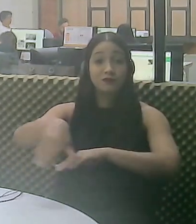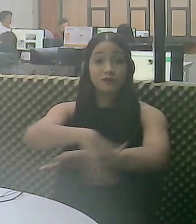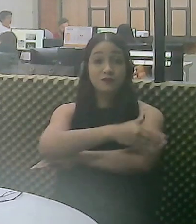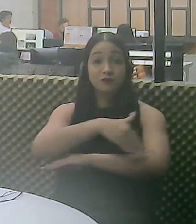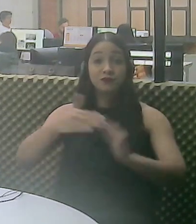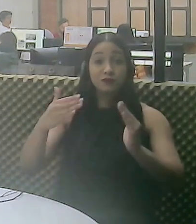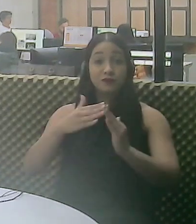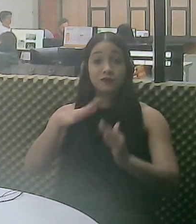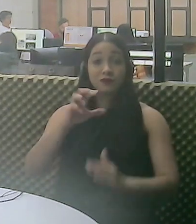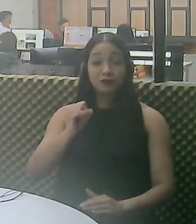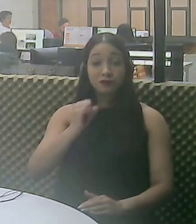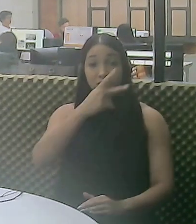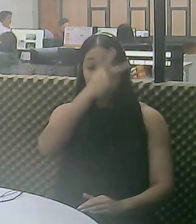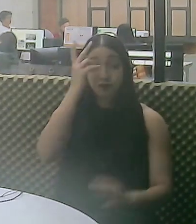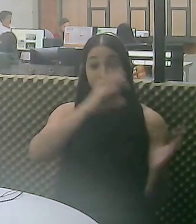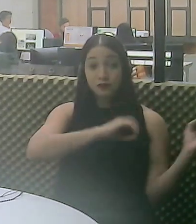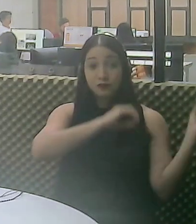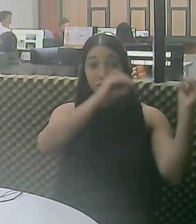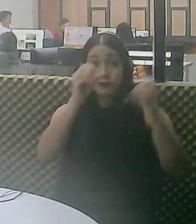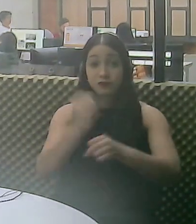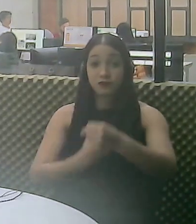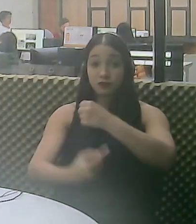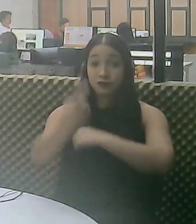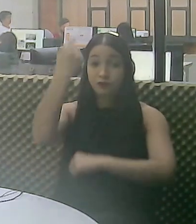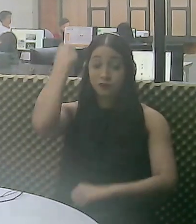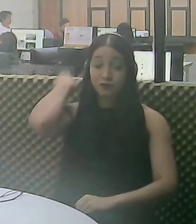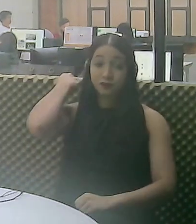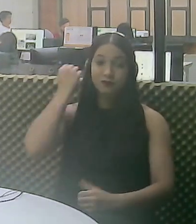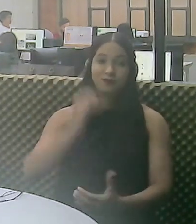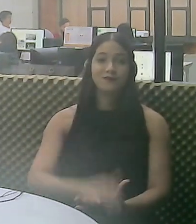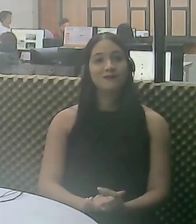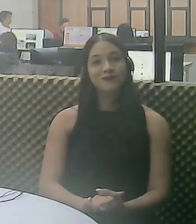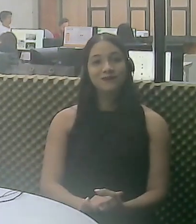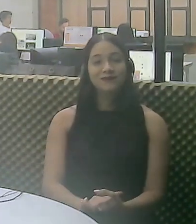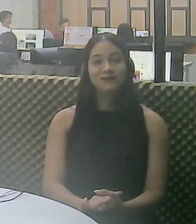endereço recente, caso tenha se mudado no último ano.